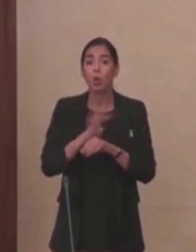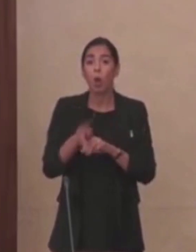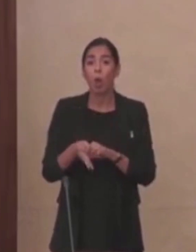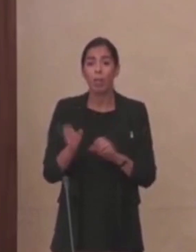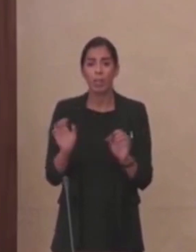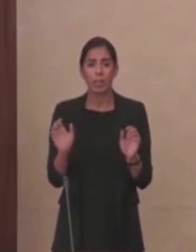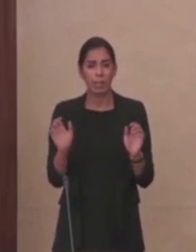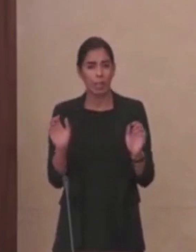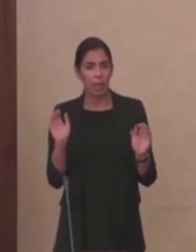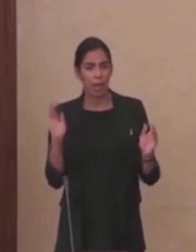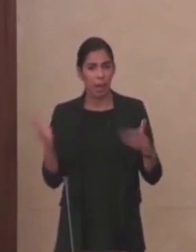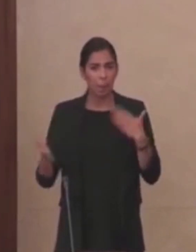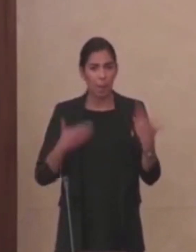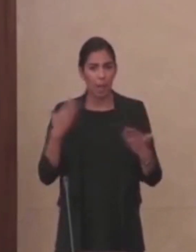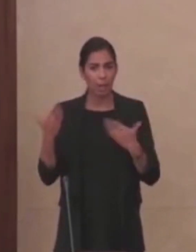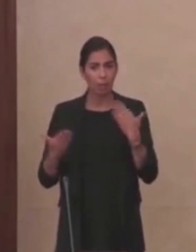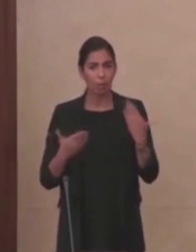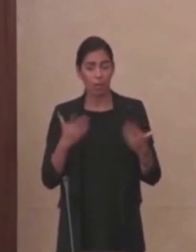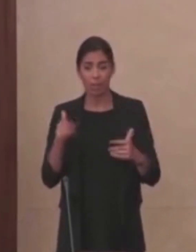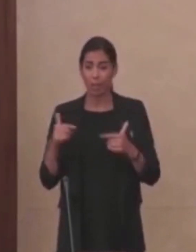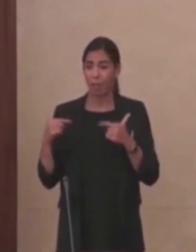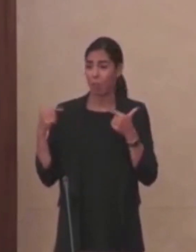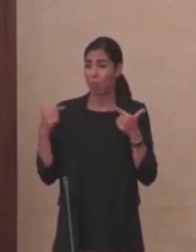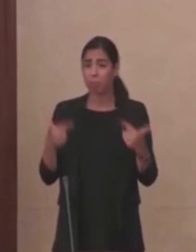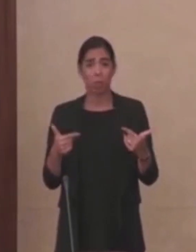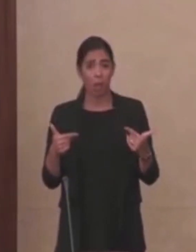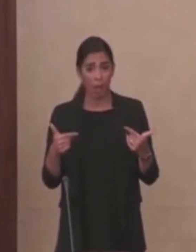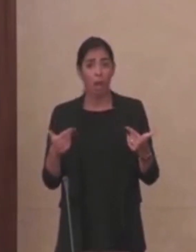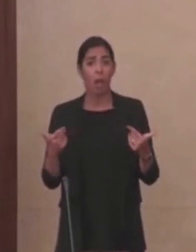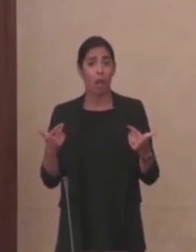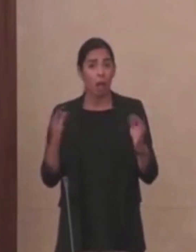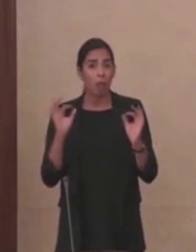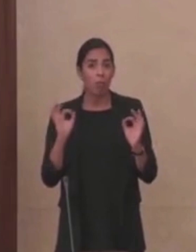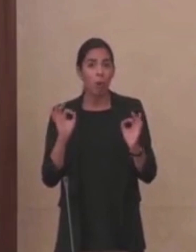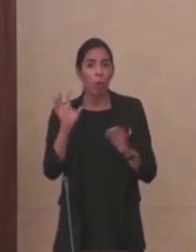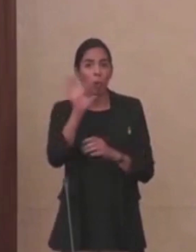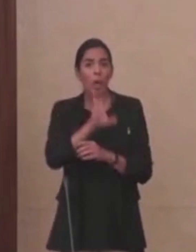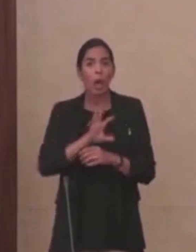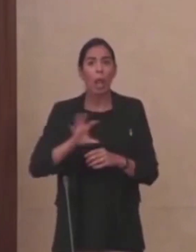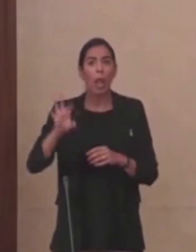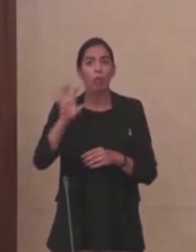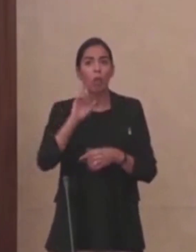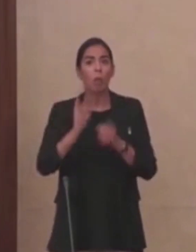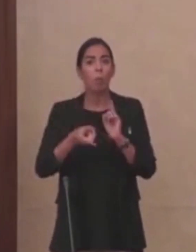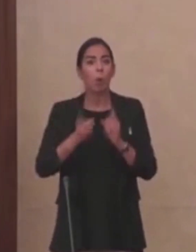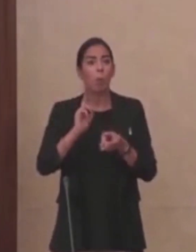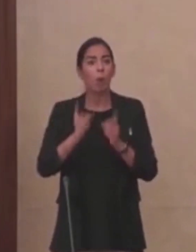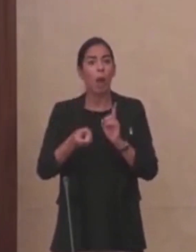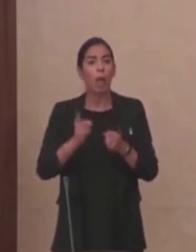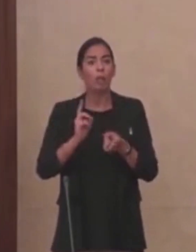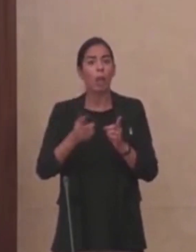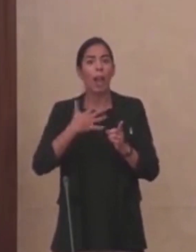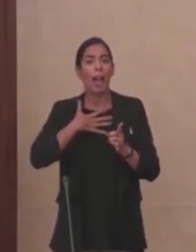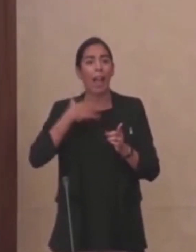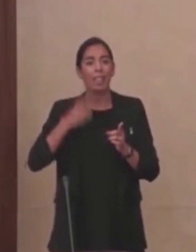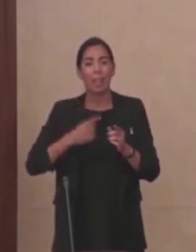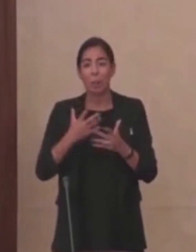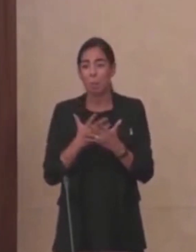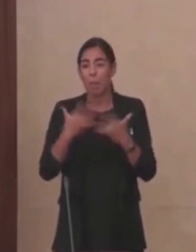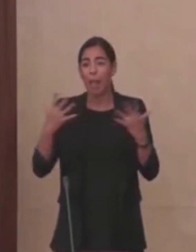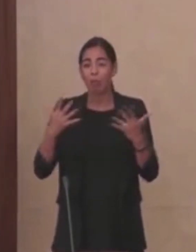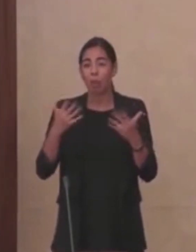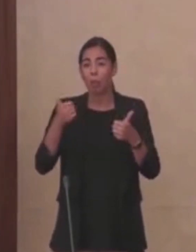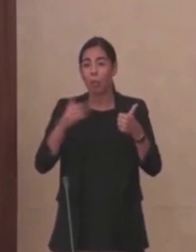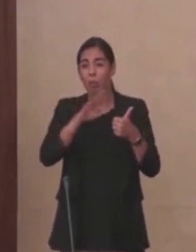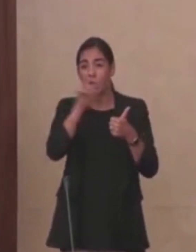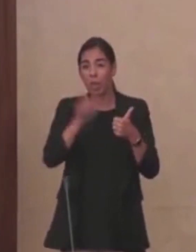Et la crise du Covid a eu un impact énorme dans une des régions avec la population la plus